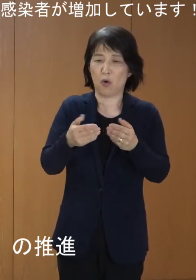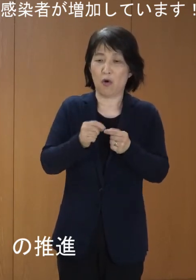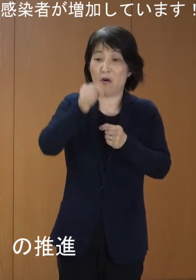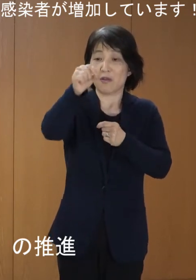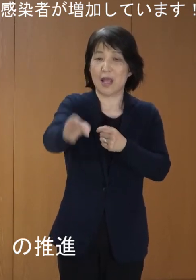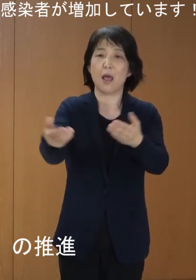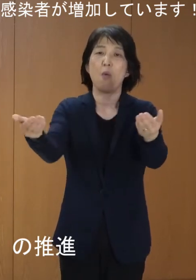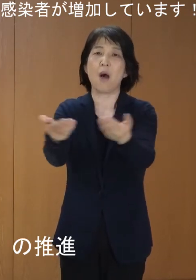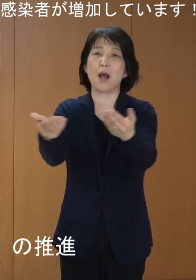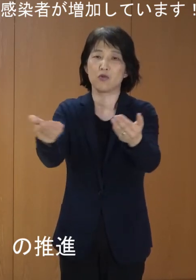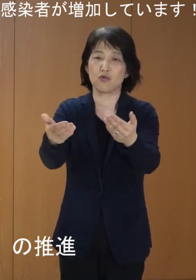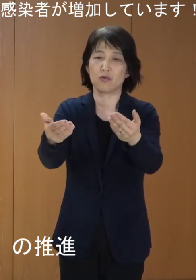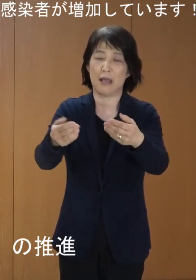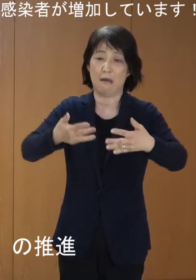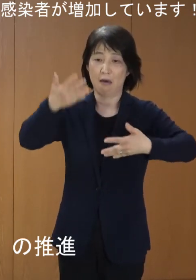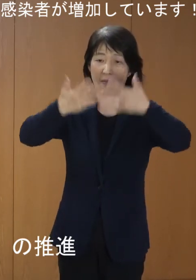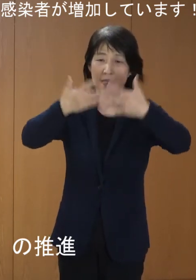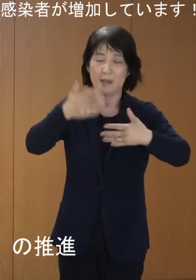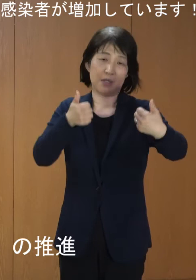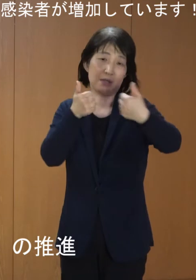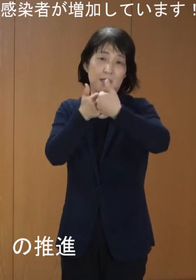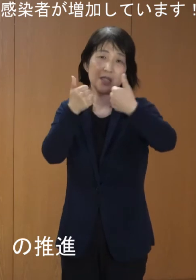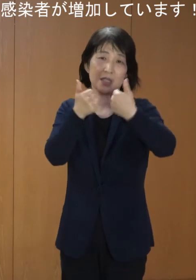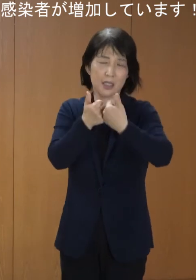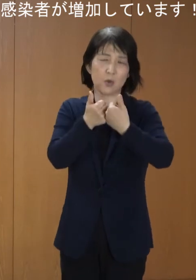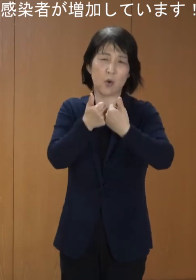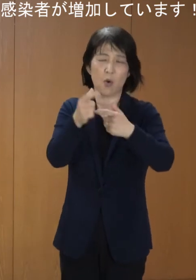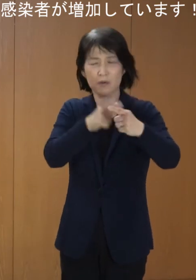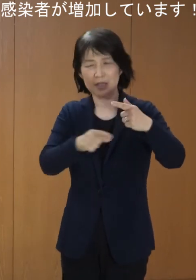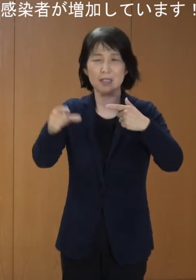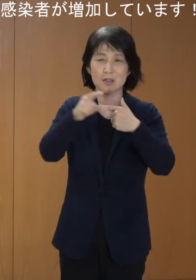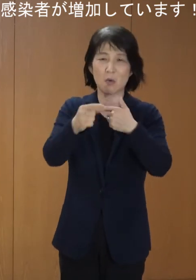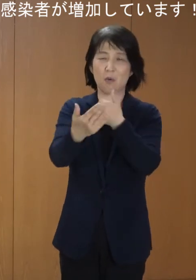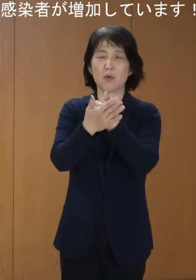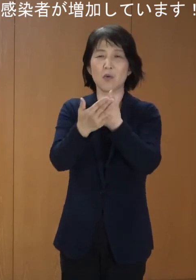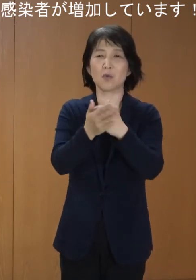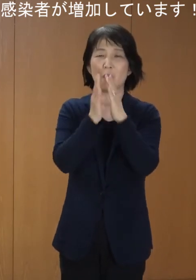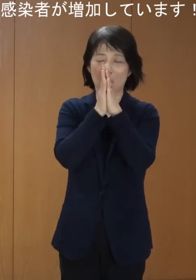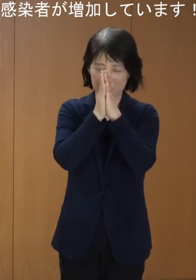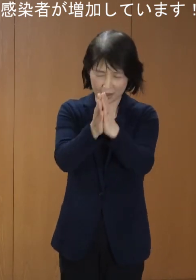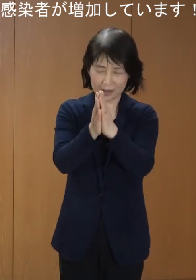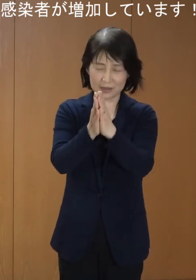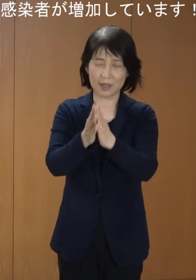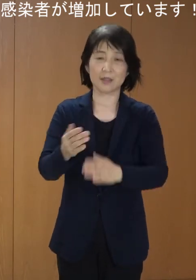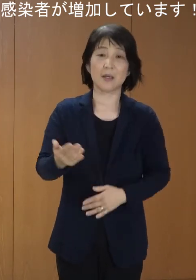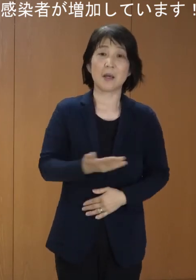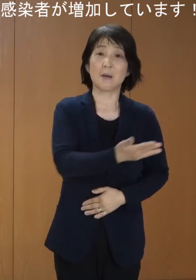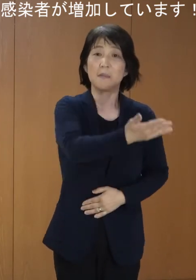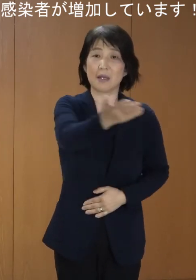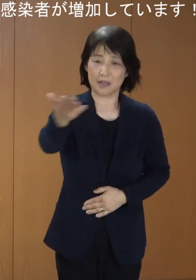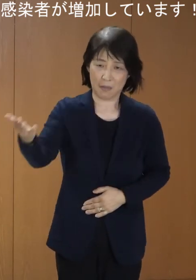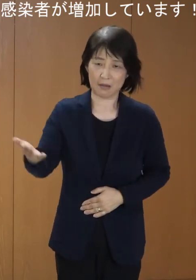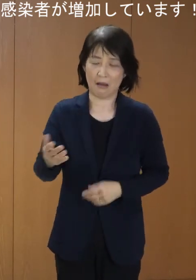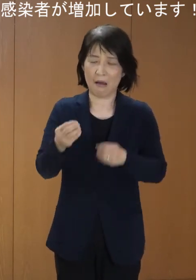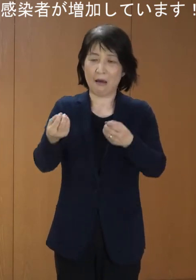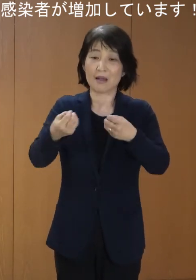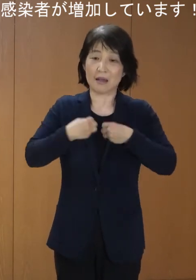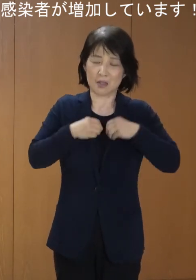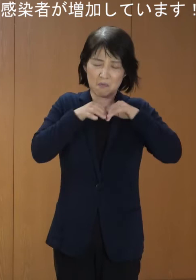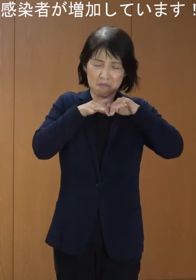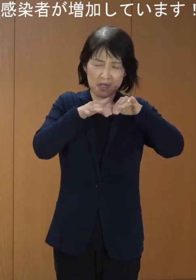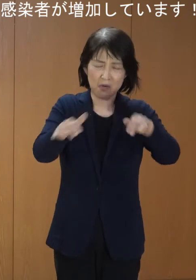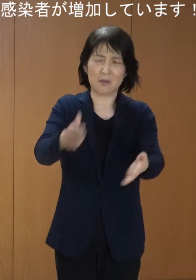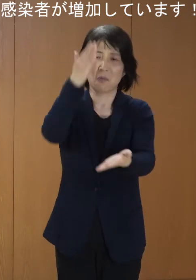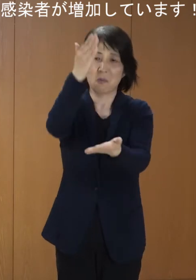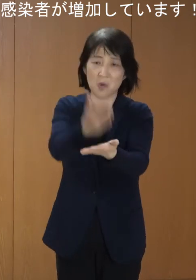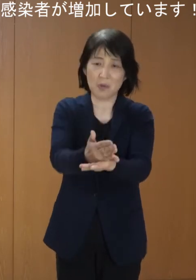テレビ会員などに一層取り組んでください。皆様一人一人がうつらない、うつさないという強